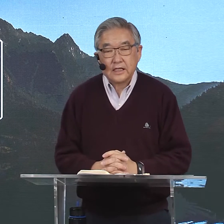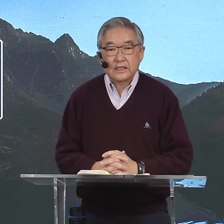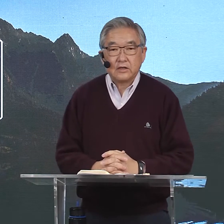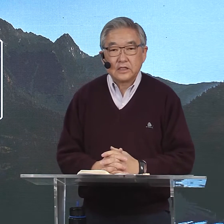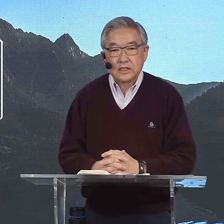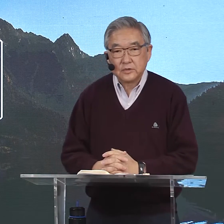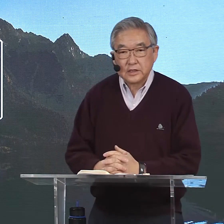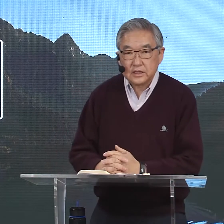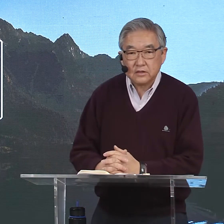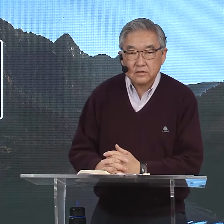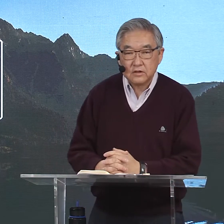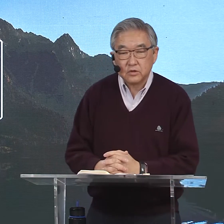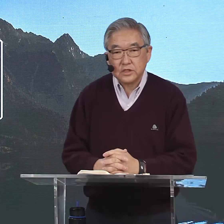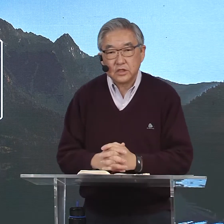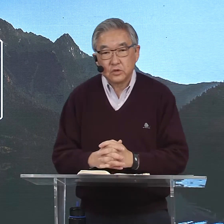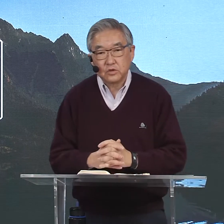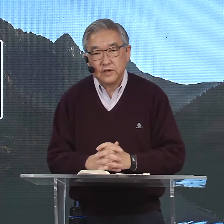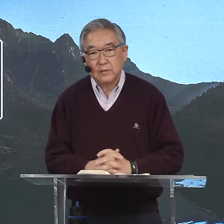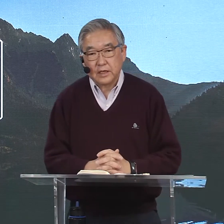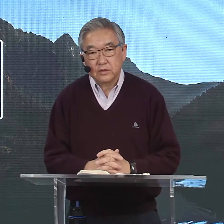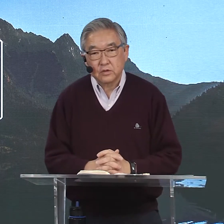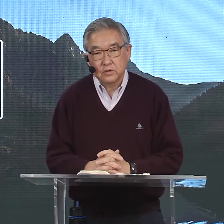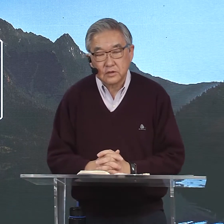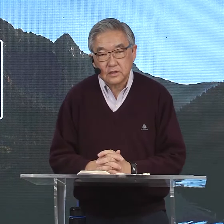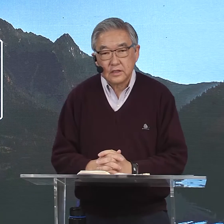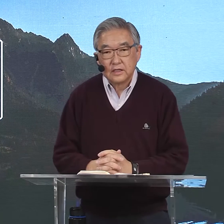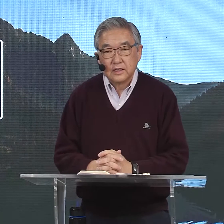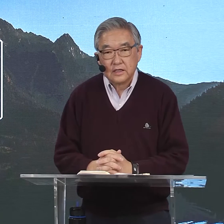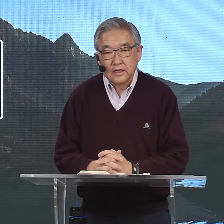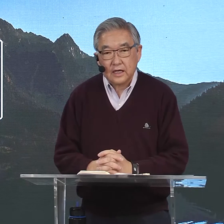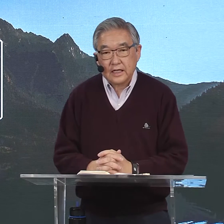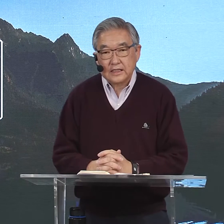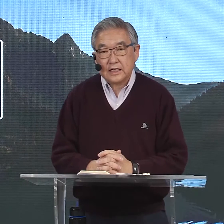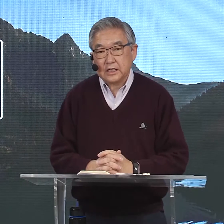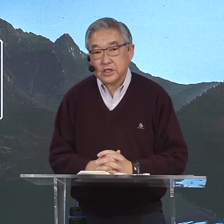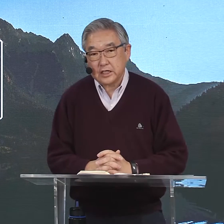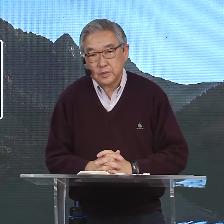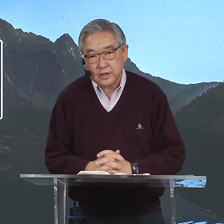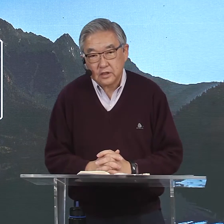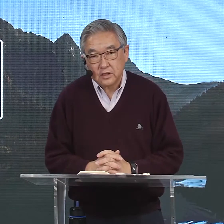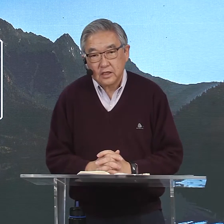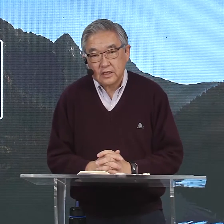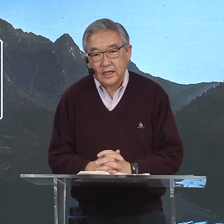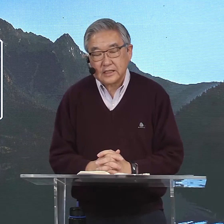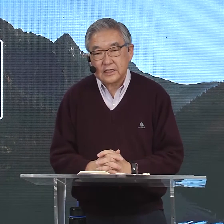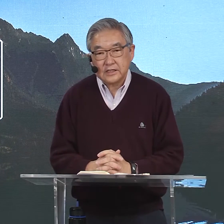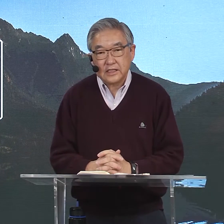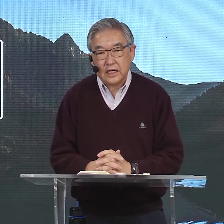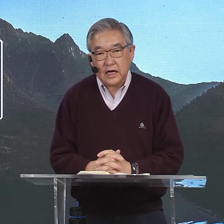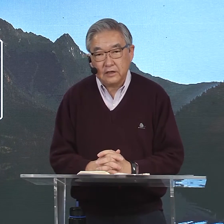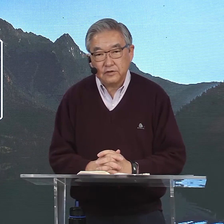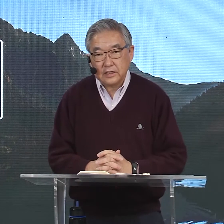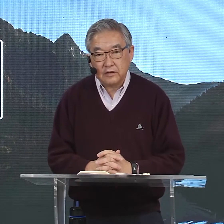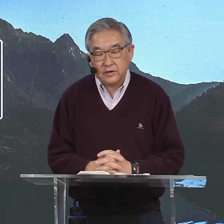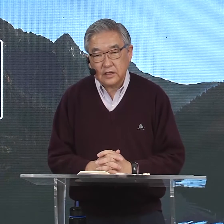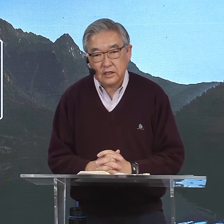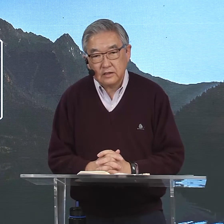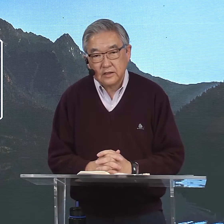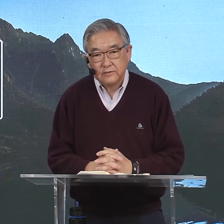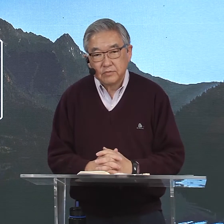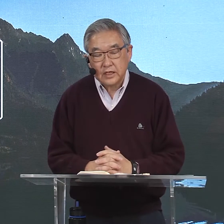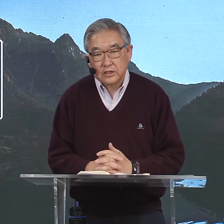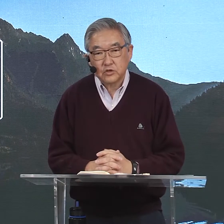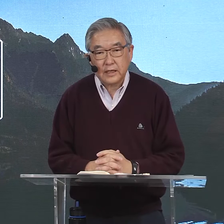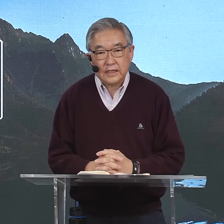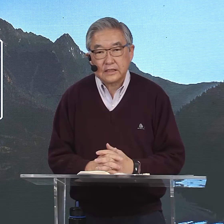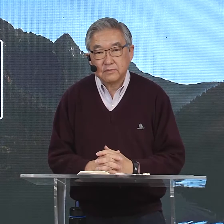a central de transmissão no instituto vida para todos aqui da sala já da estância árvore da